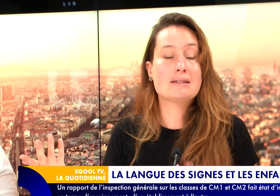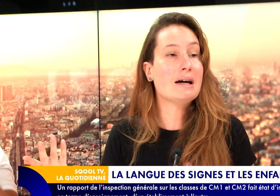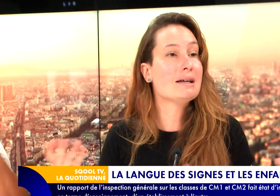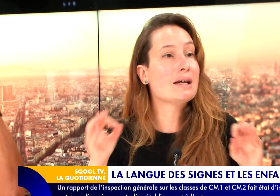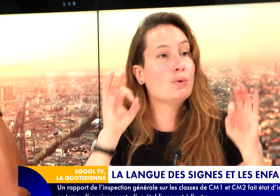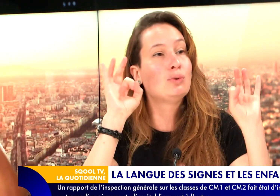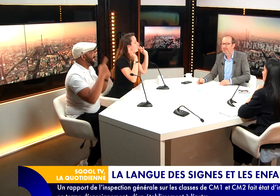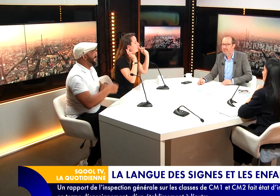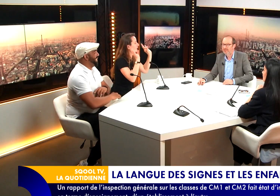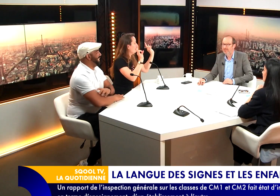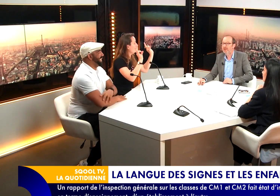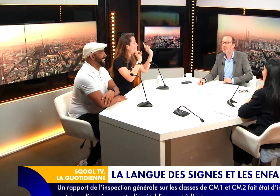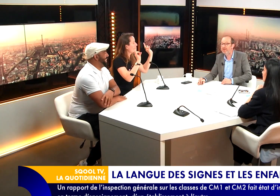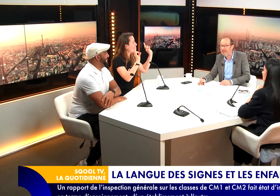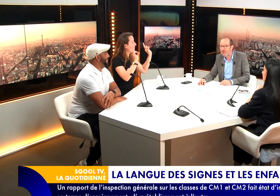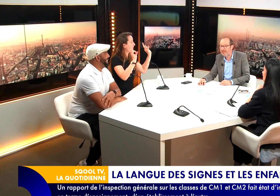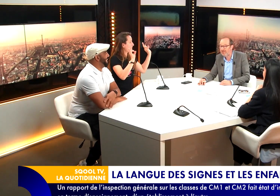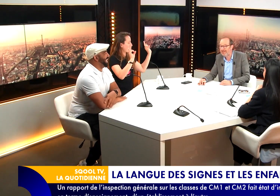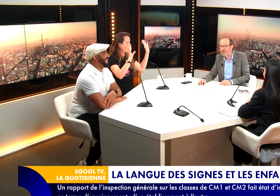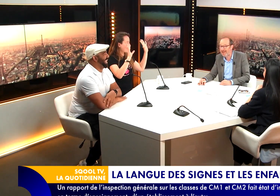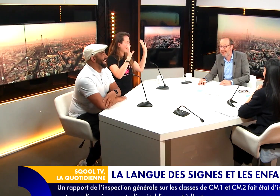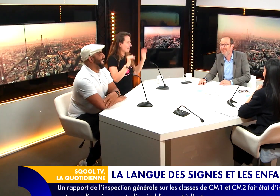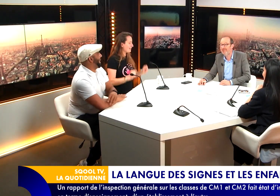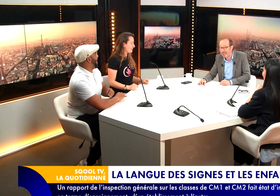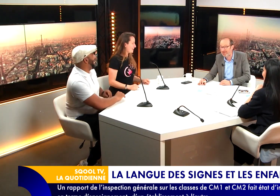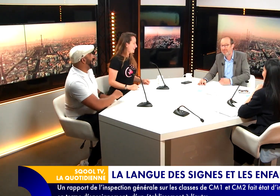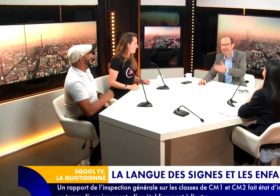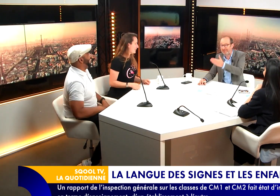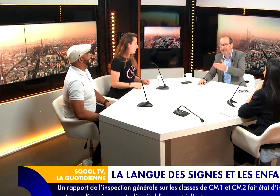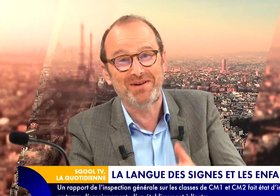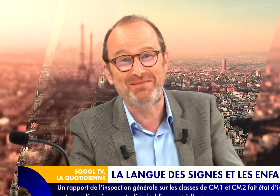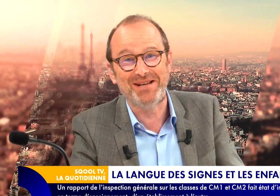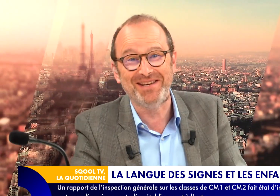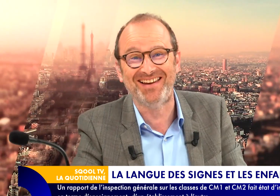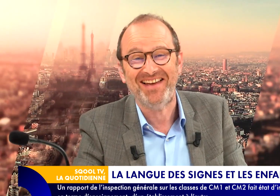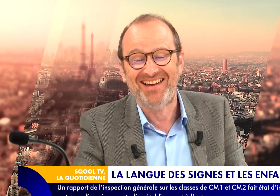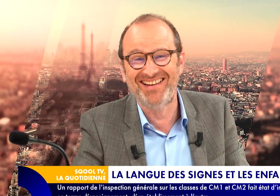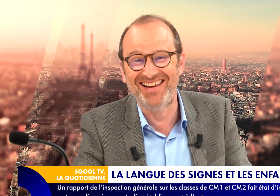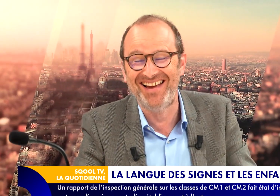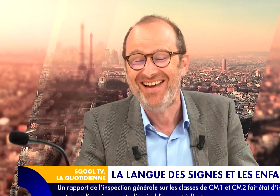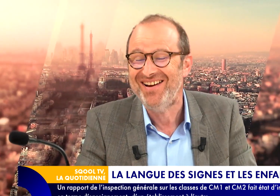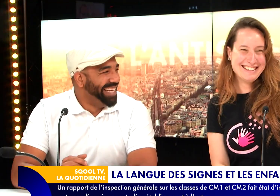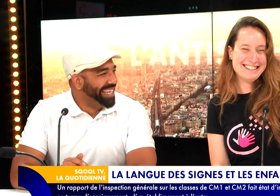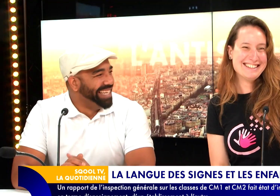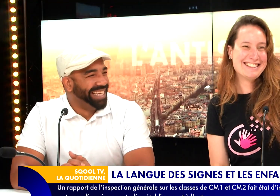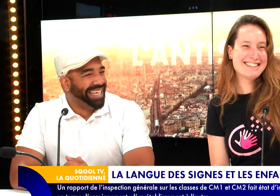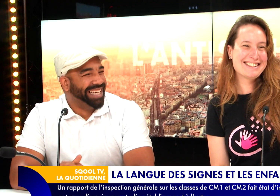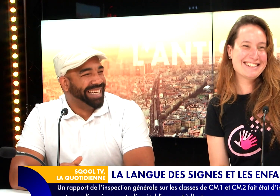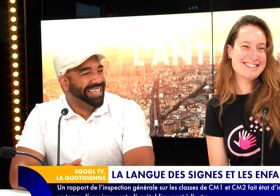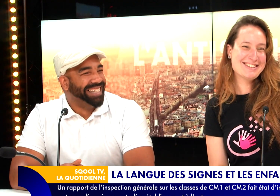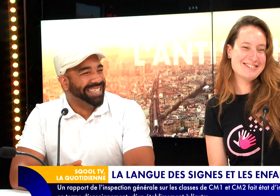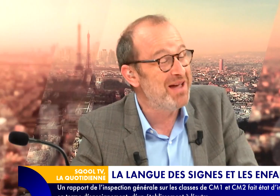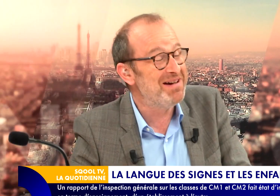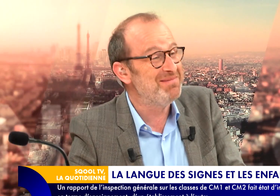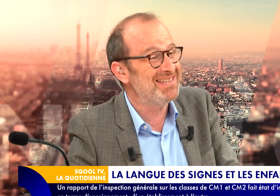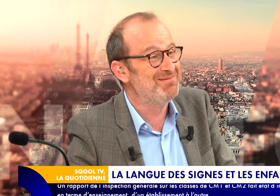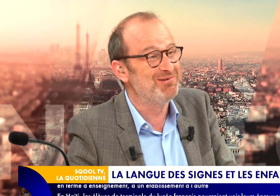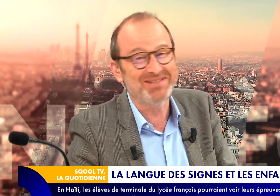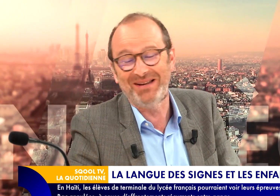Voilà. Ça, ben voilà. Ça coûte rien. T'as compris l'éducation nationale? Non, tu n'as pas compris, voilà. Tu appelles Mélie. Allez, on se retrouve dans quelques secondes. Amal, merci beaucoup, c'est